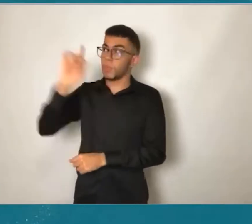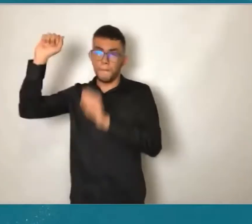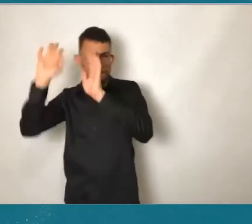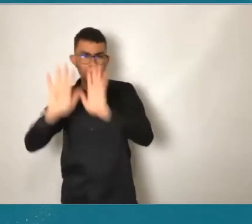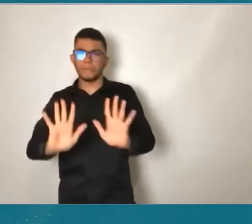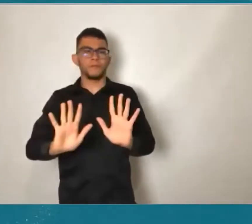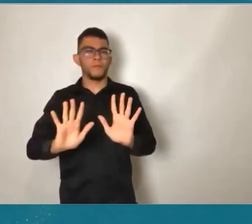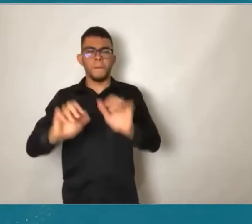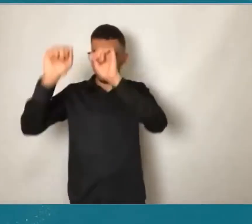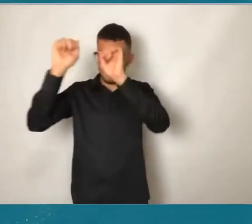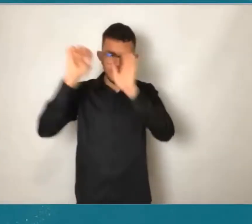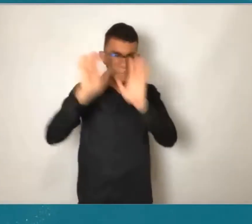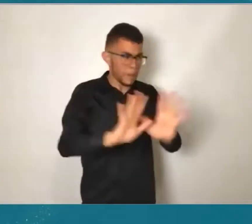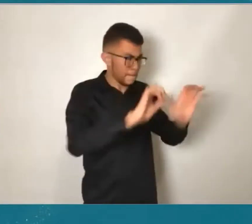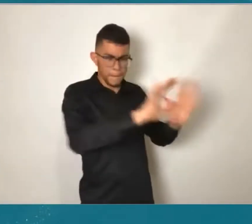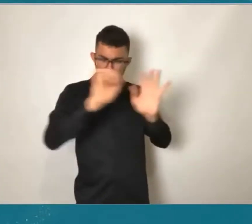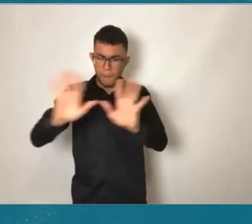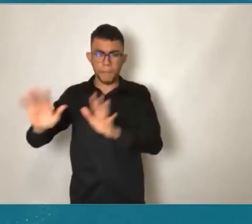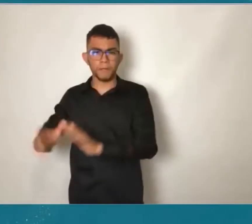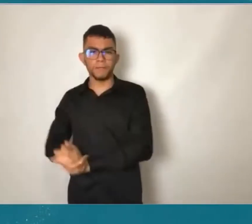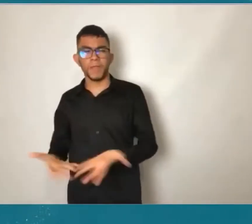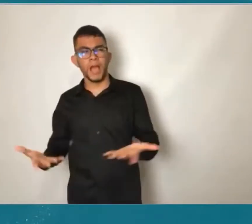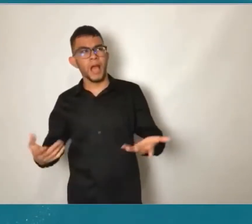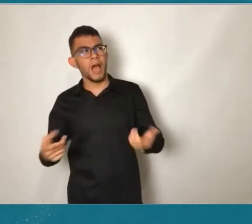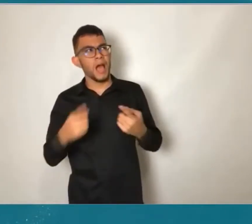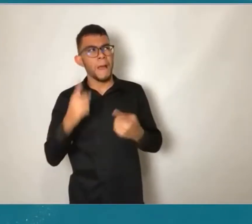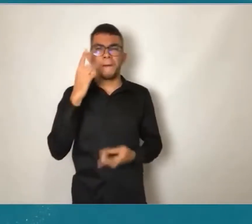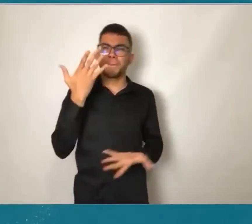ninguém, e o anjo fala que